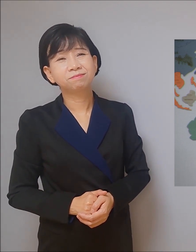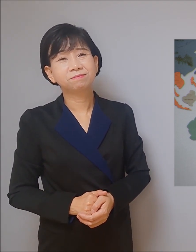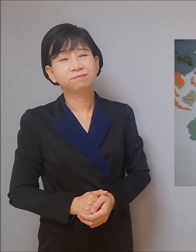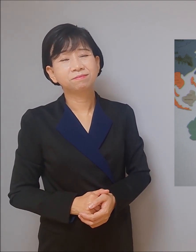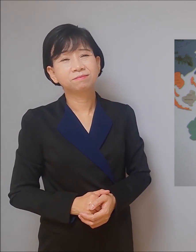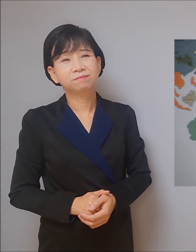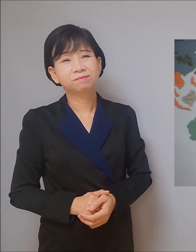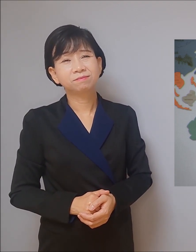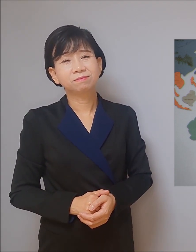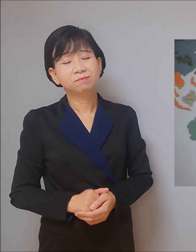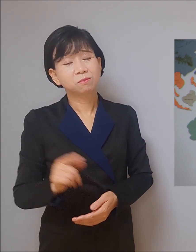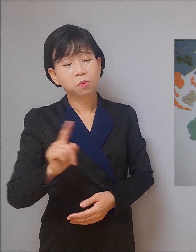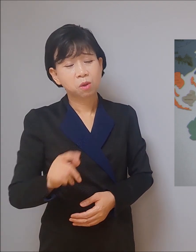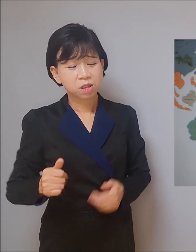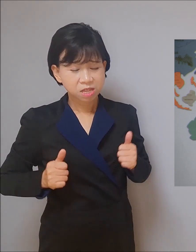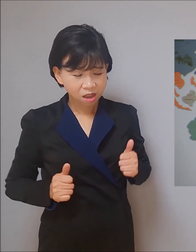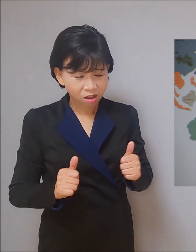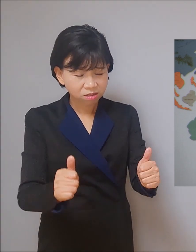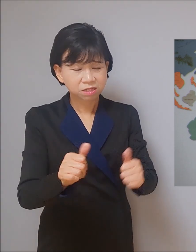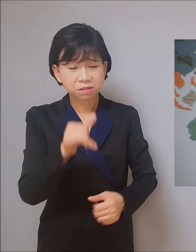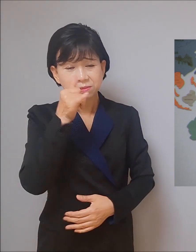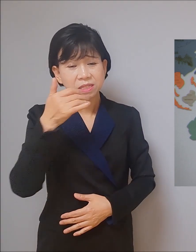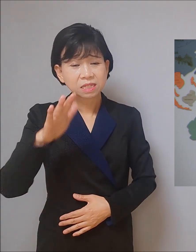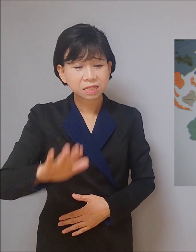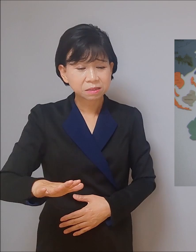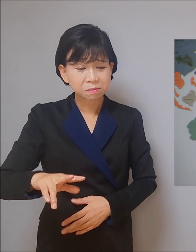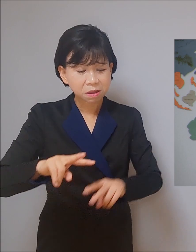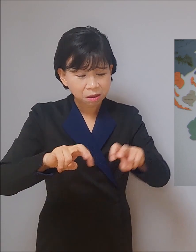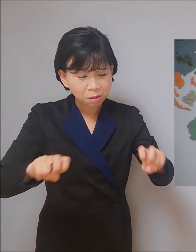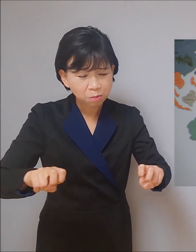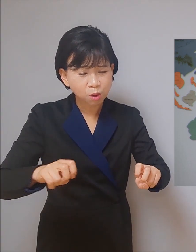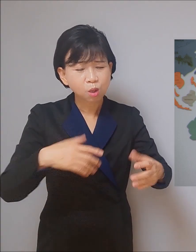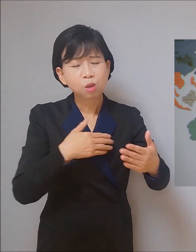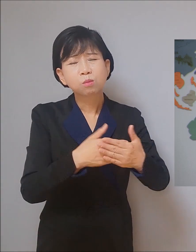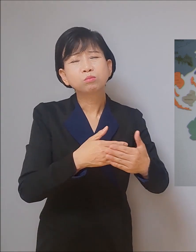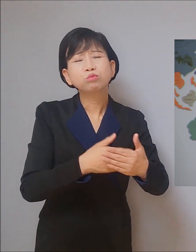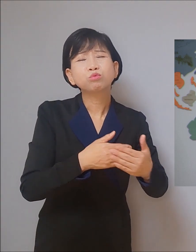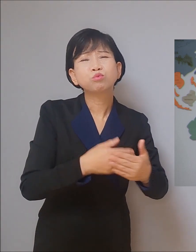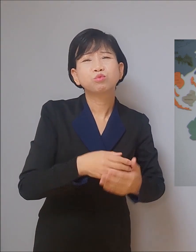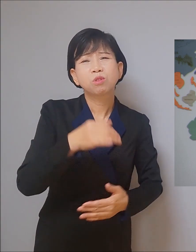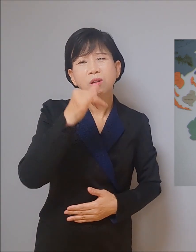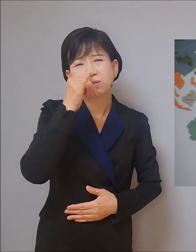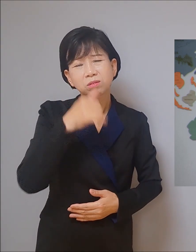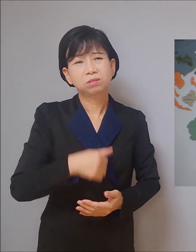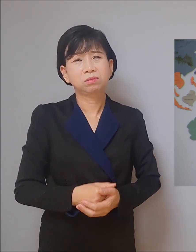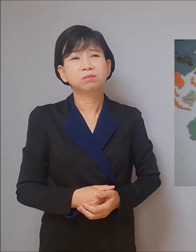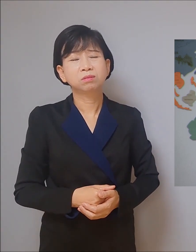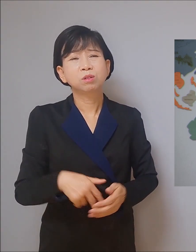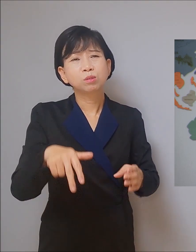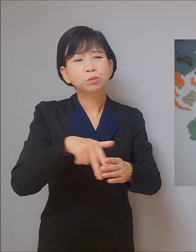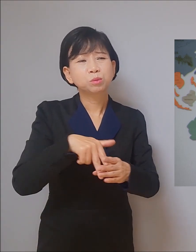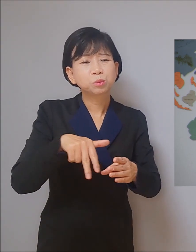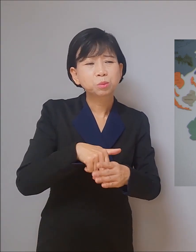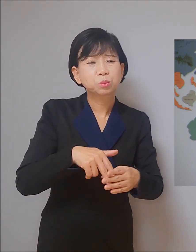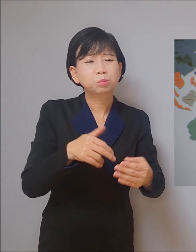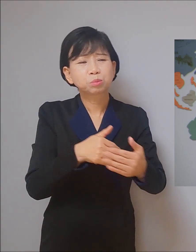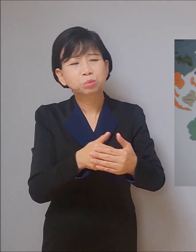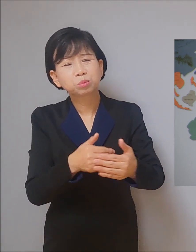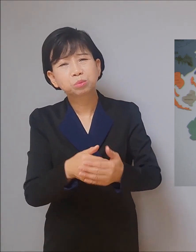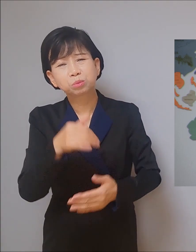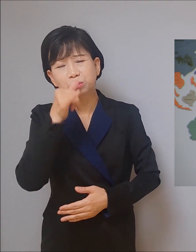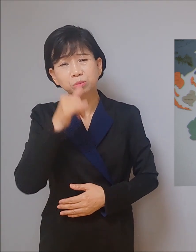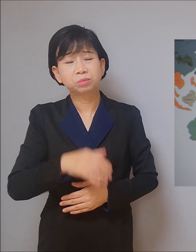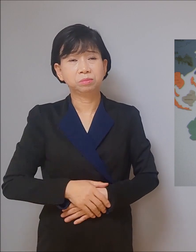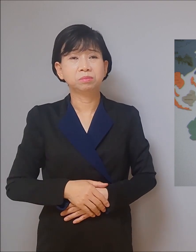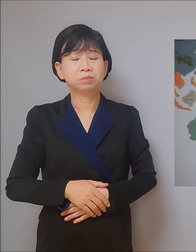무슨 말일까요? 열심은 있는데 그 열심 안에는 불안과 종교적 강박증이 있다는 이야기입니다. 잘